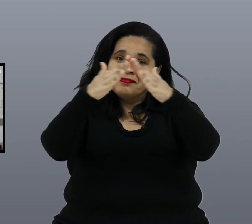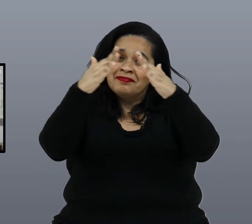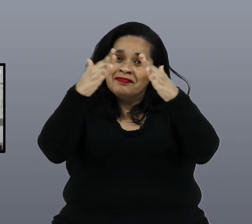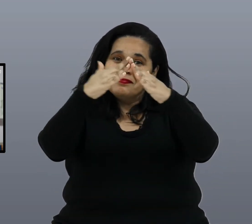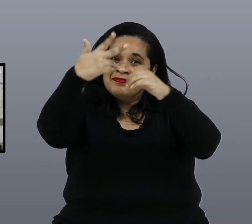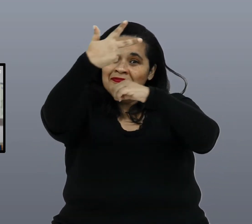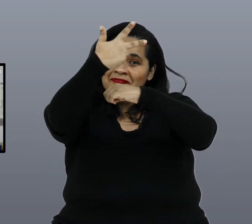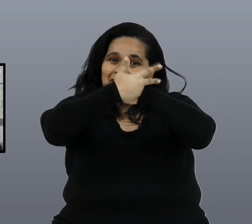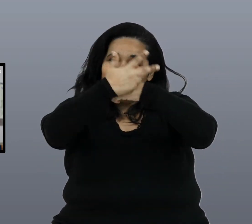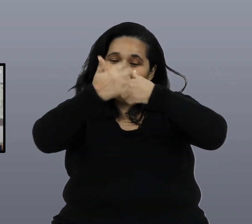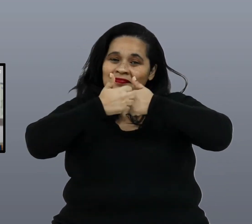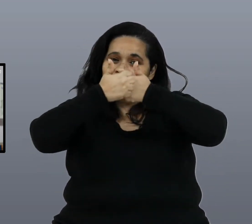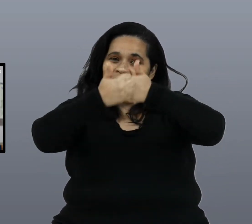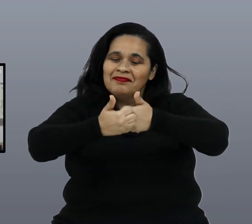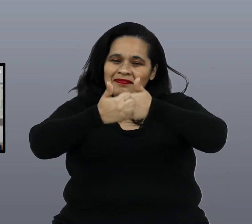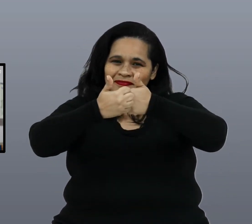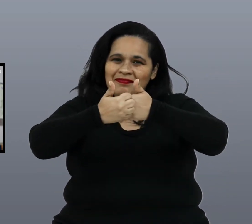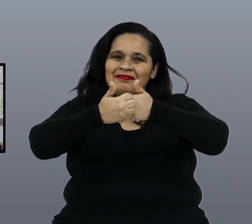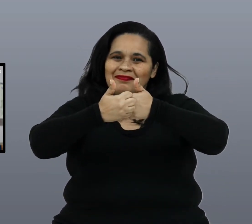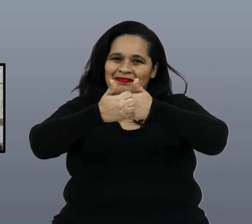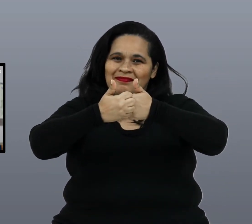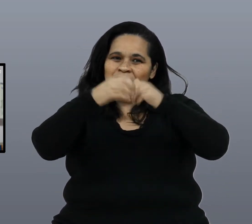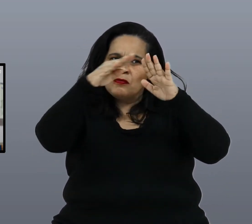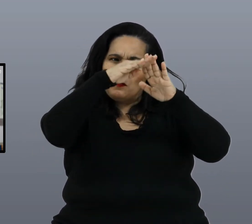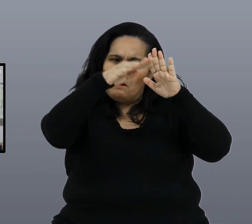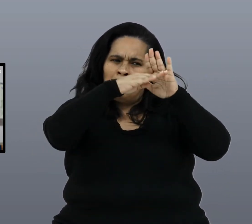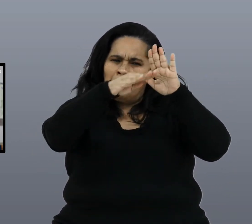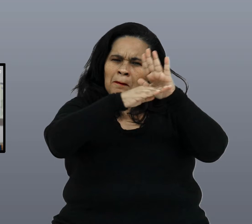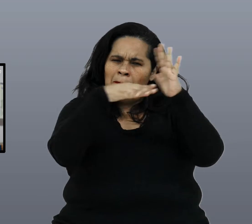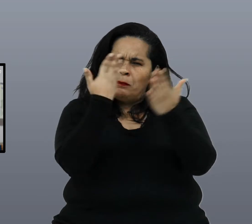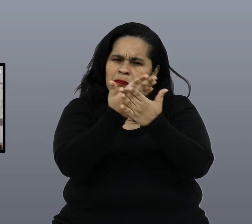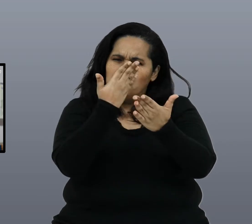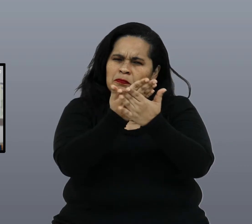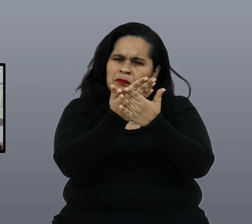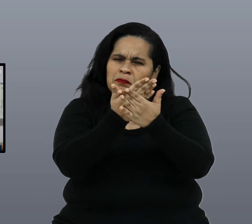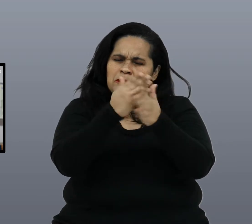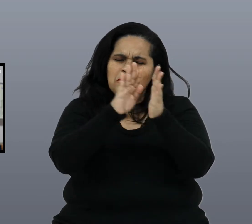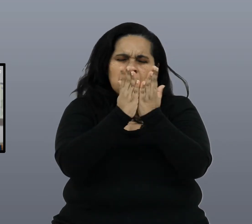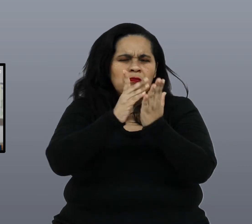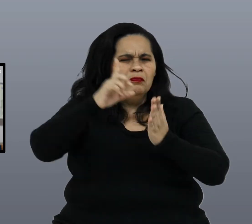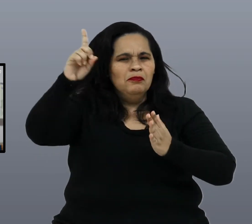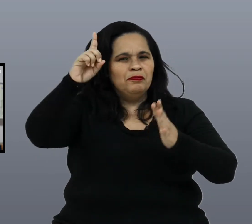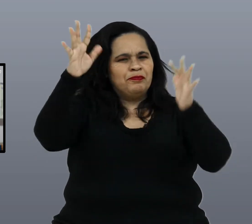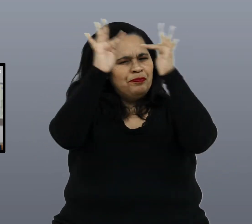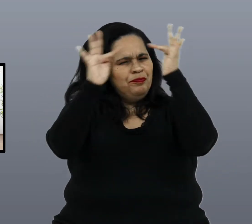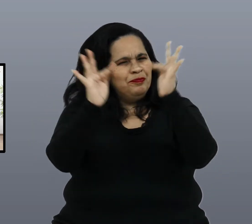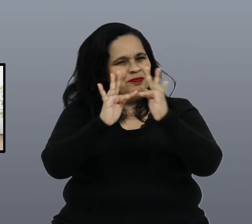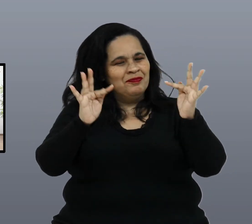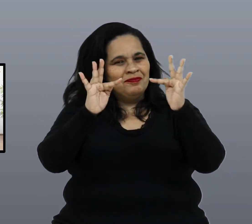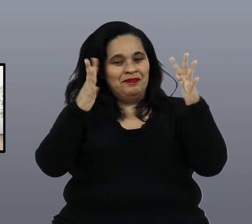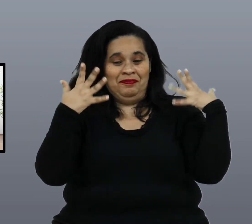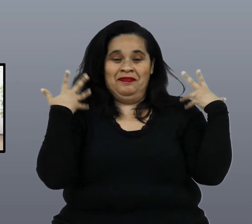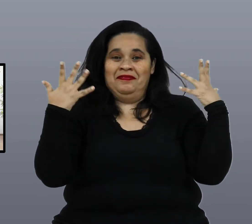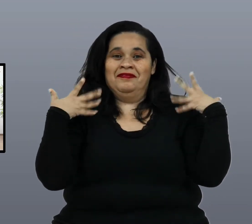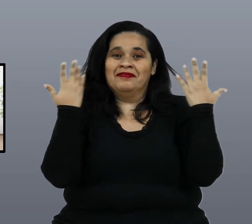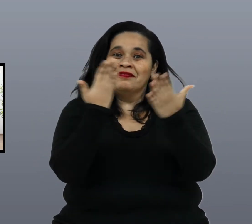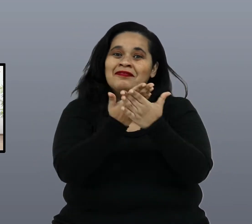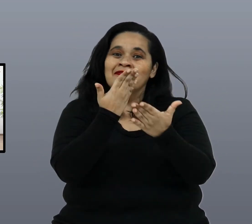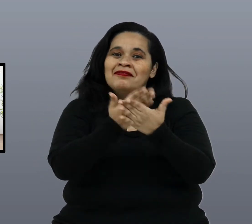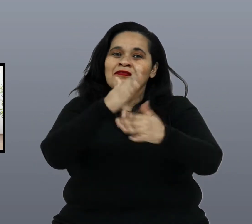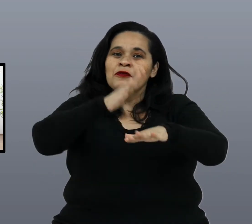casa, acompanhando esse momento aqui de estudo da palavra. Feliz, animado para mais um estudo da